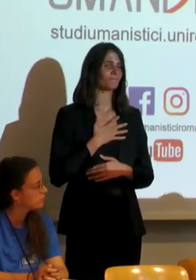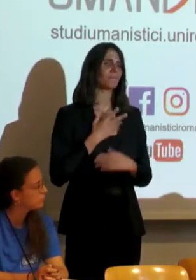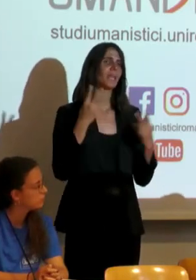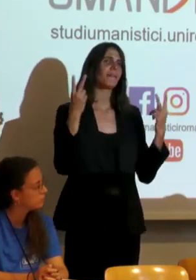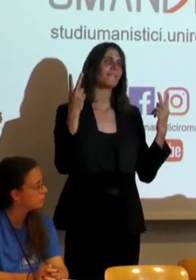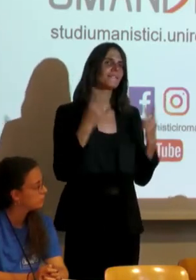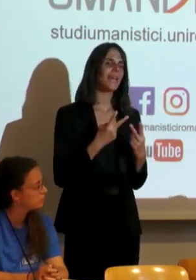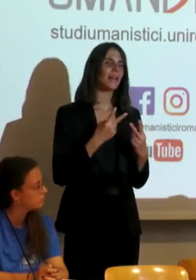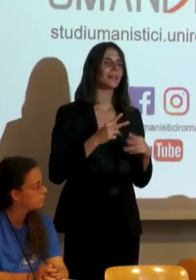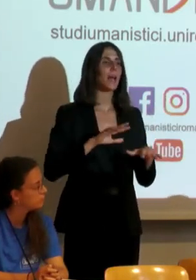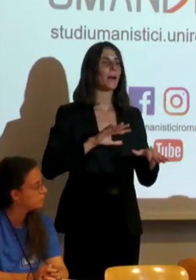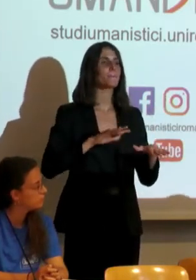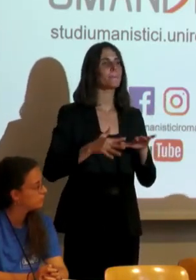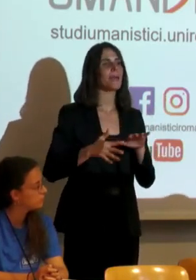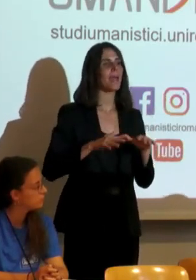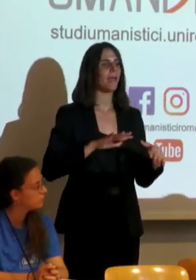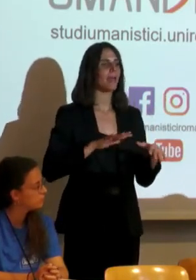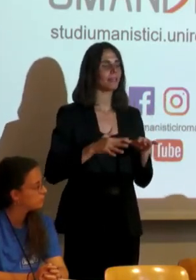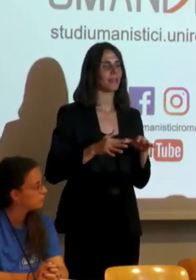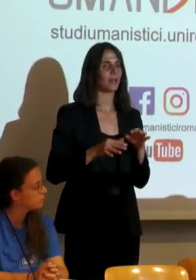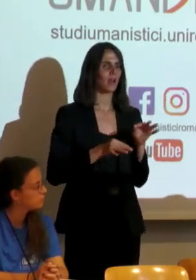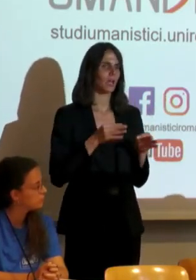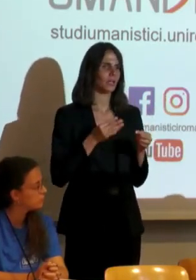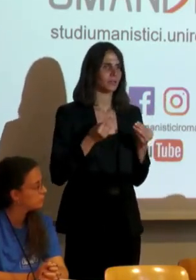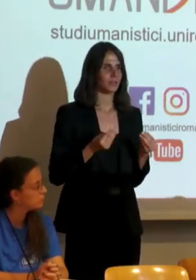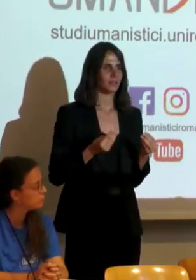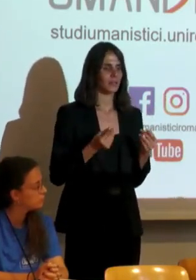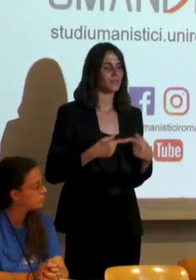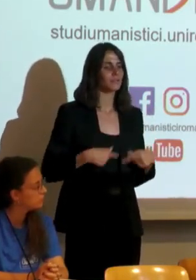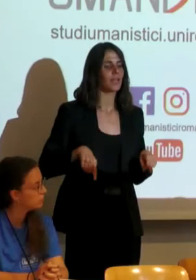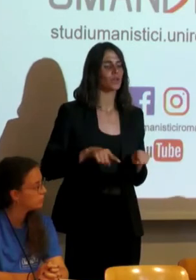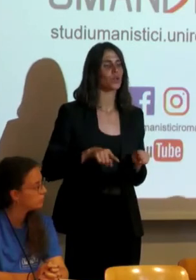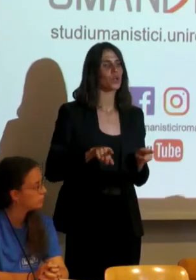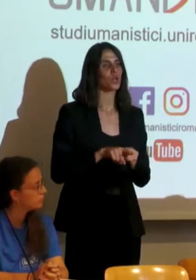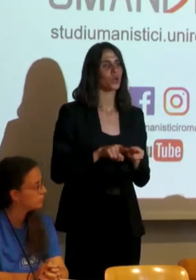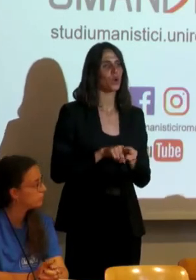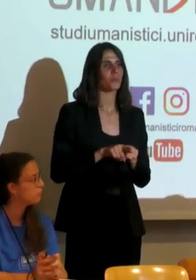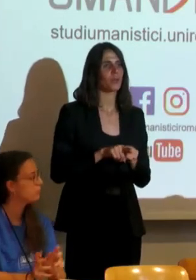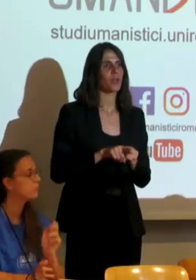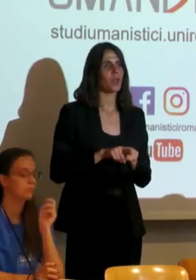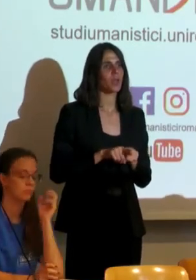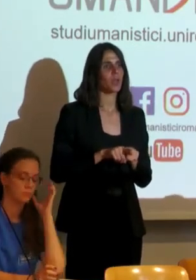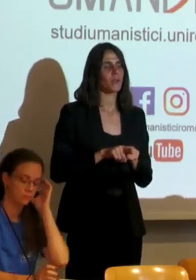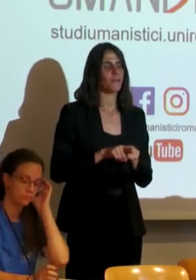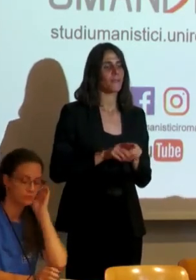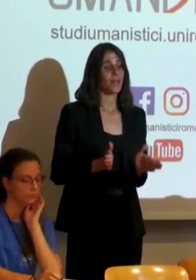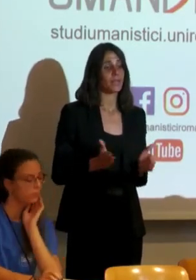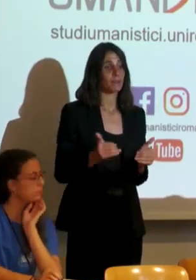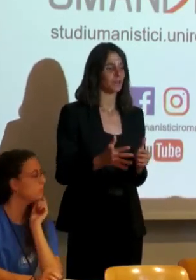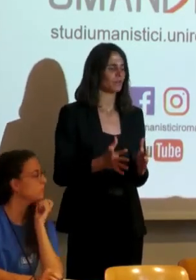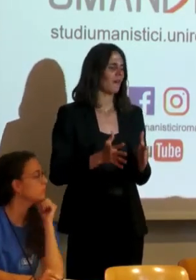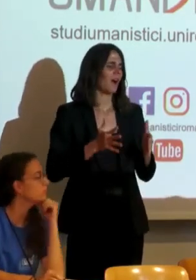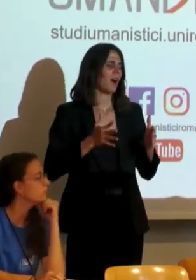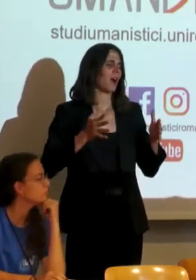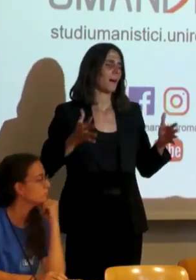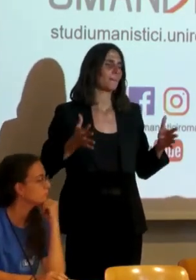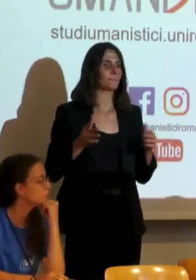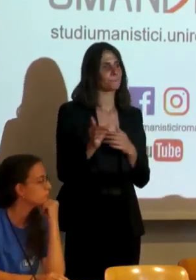media, no? Nel senso che il nostro non è un ateneo enorme, però sappia proprio